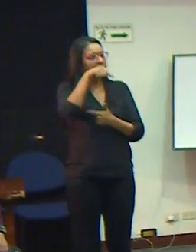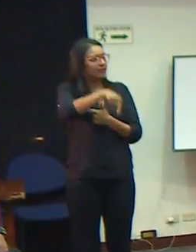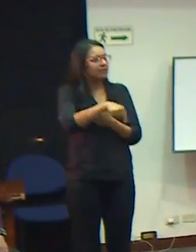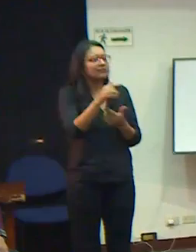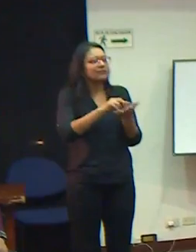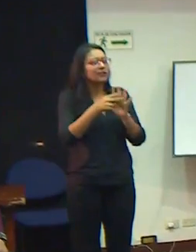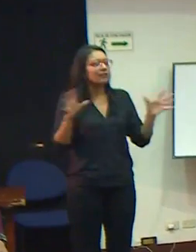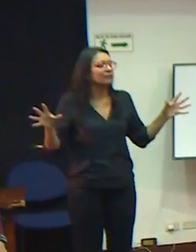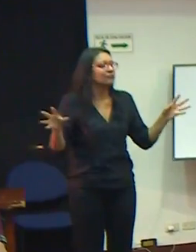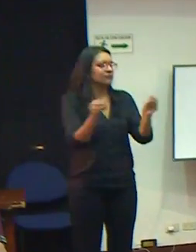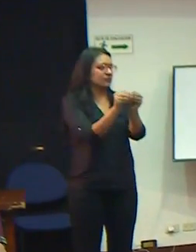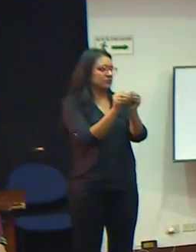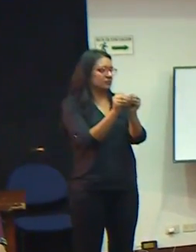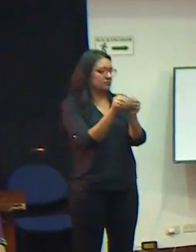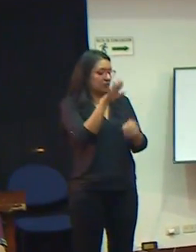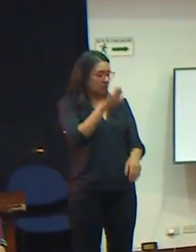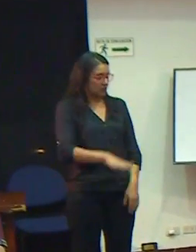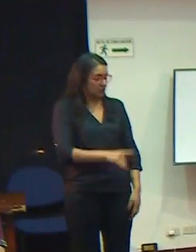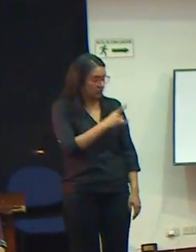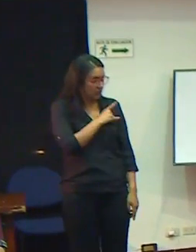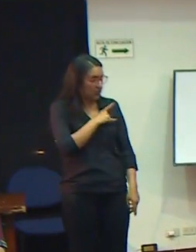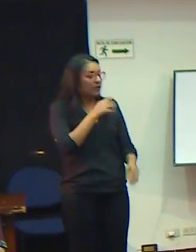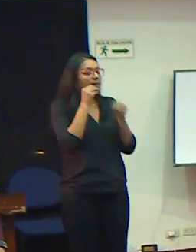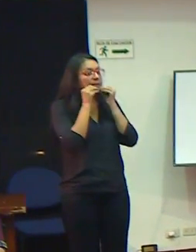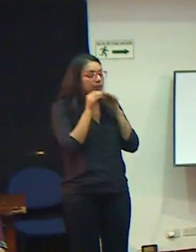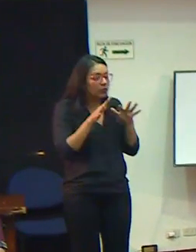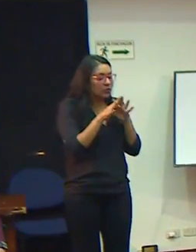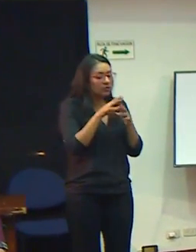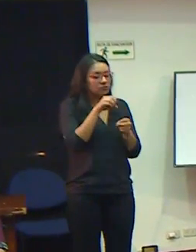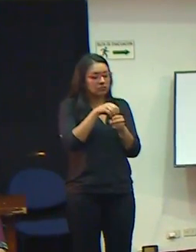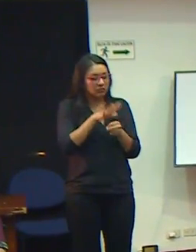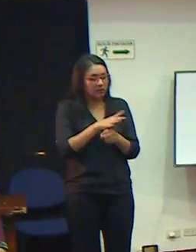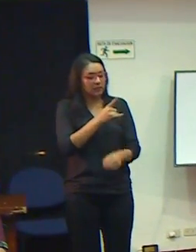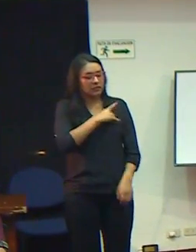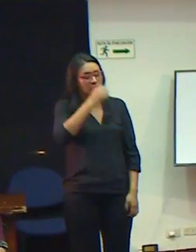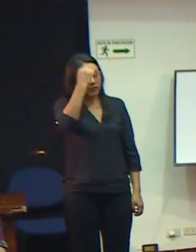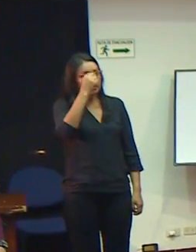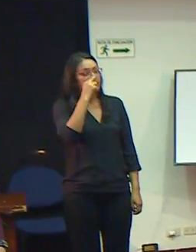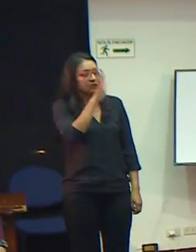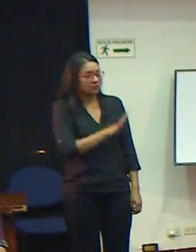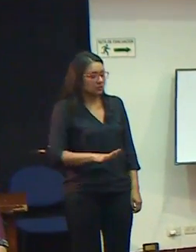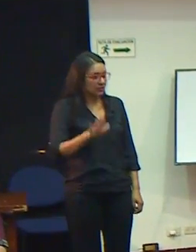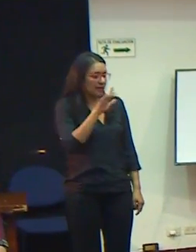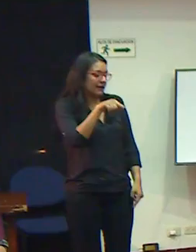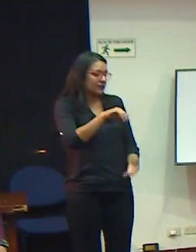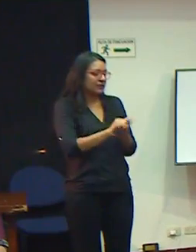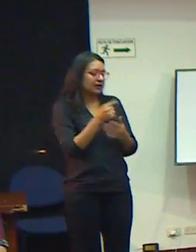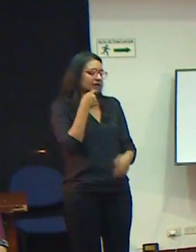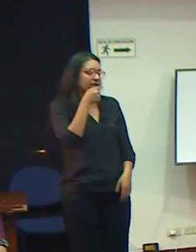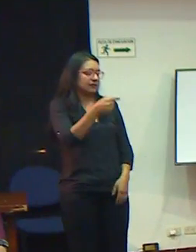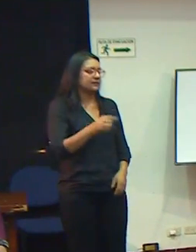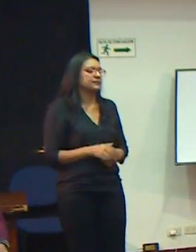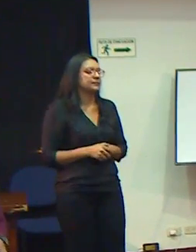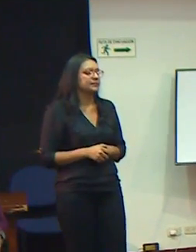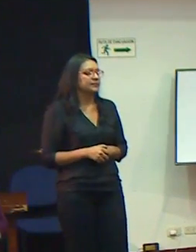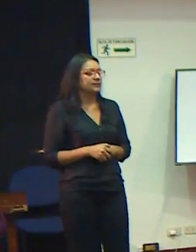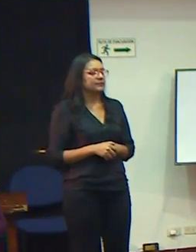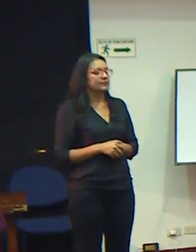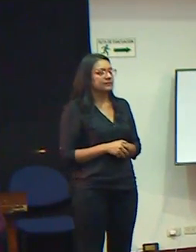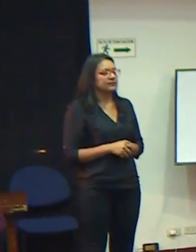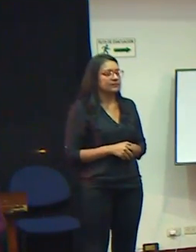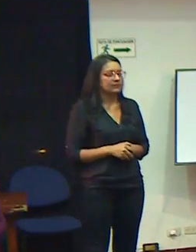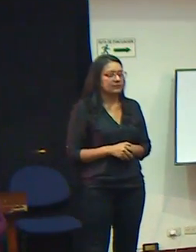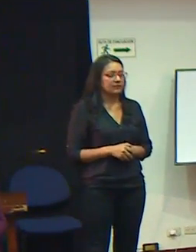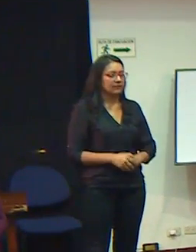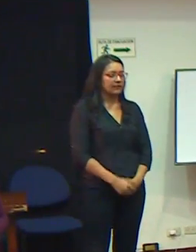es de todos, que es la universidad pública, la Universidad Pedagógica Nacional. Eso era lo que quería decir.